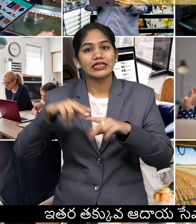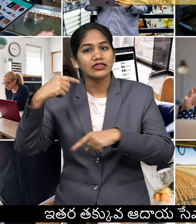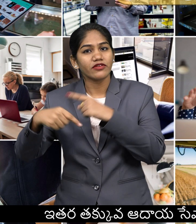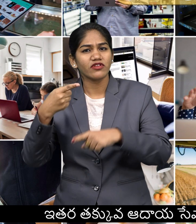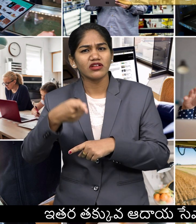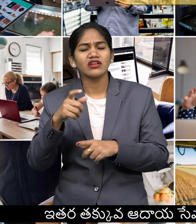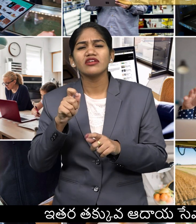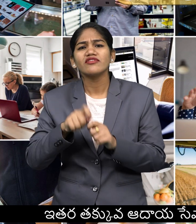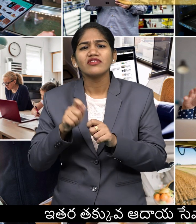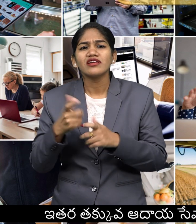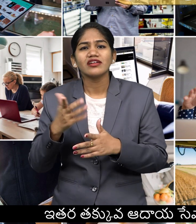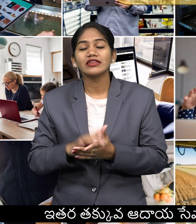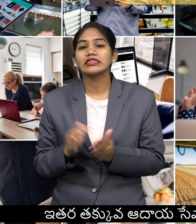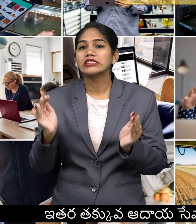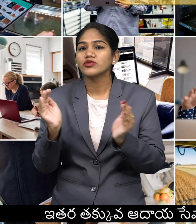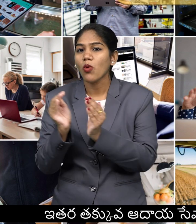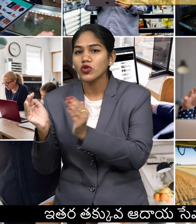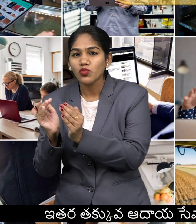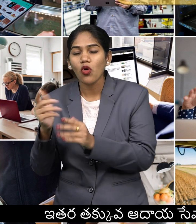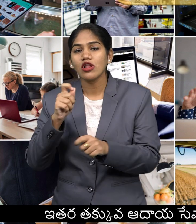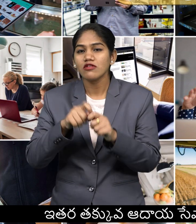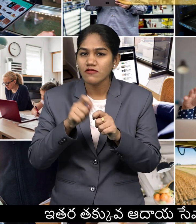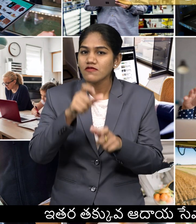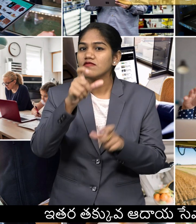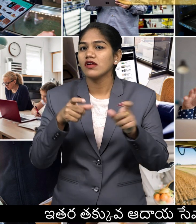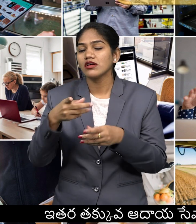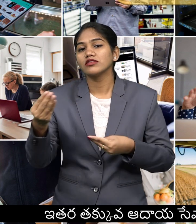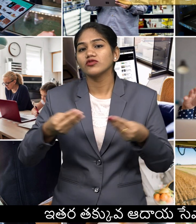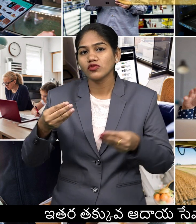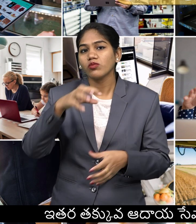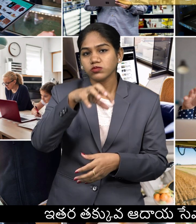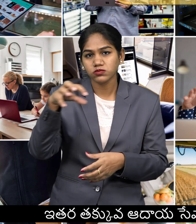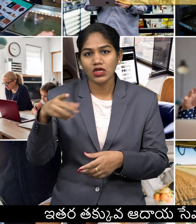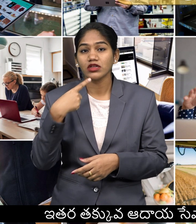ఇతర తక్కువ ఆదాయ సేవా వృత్తులుగా పనిచేయవలసిన వచ్చింది.